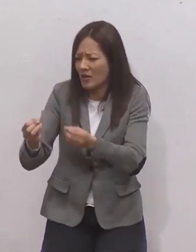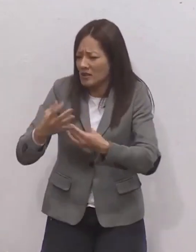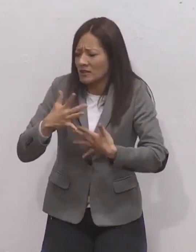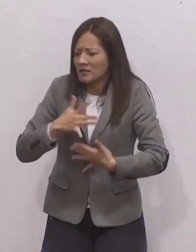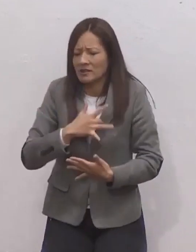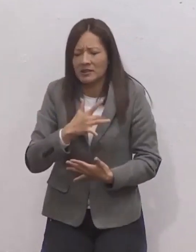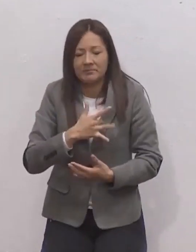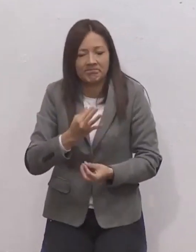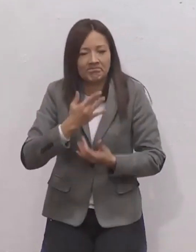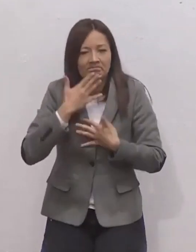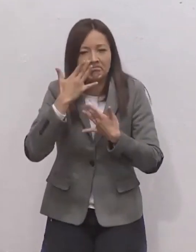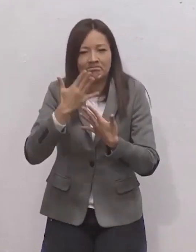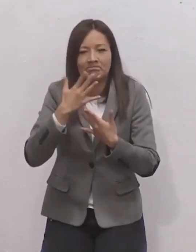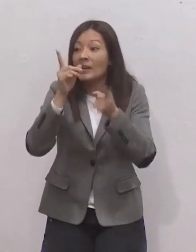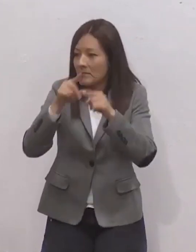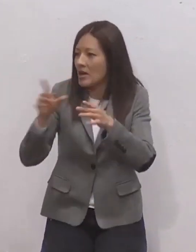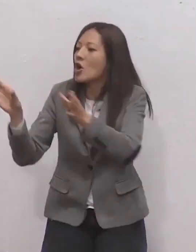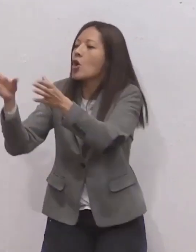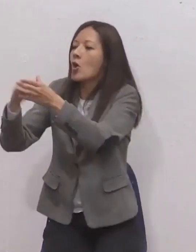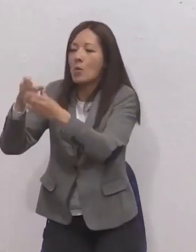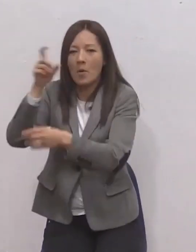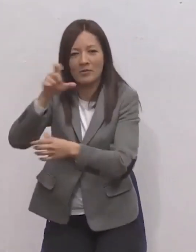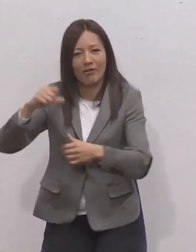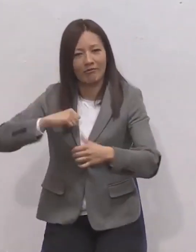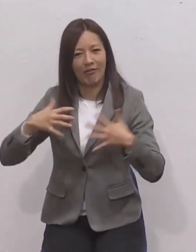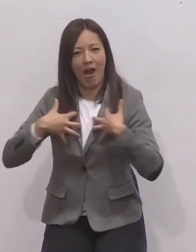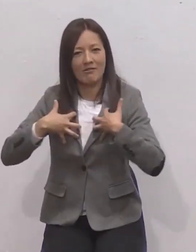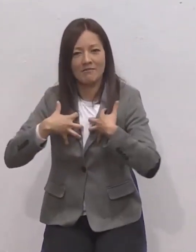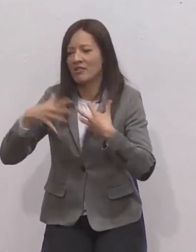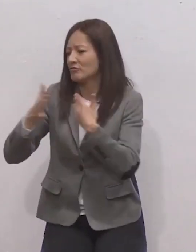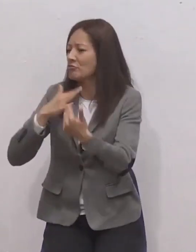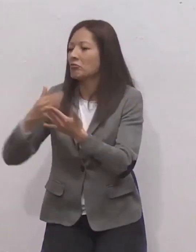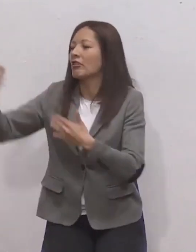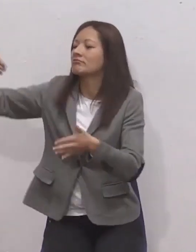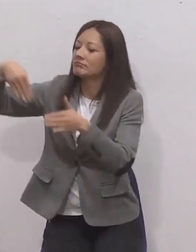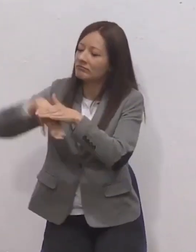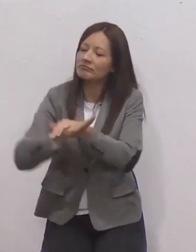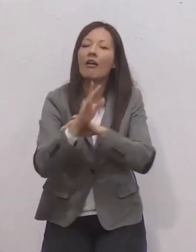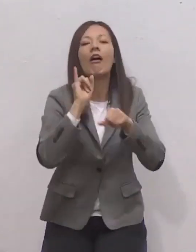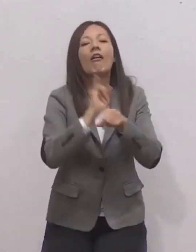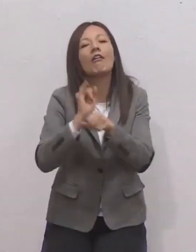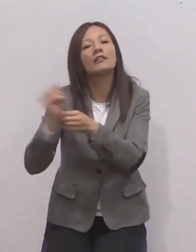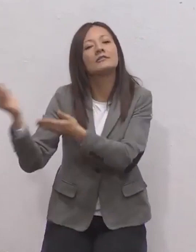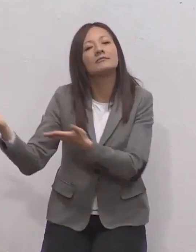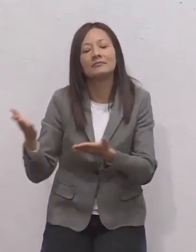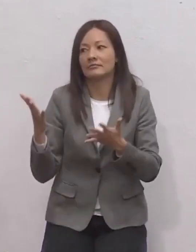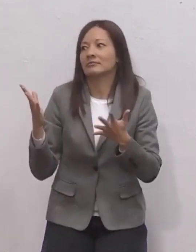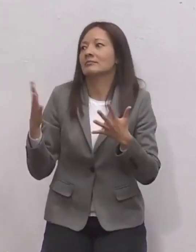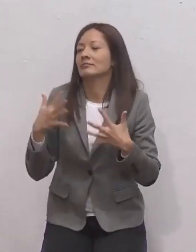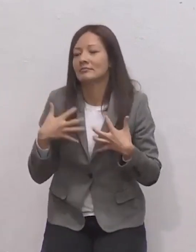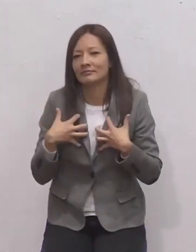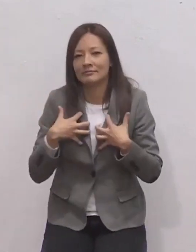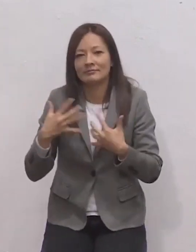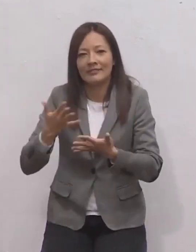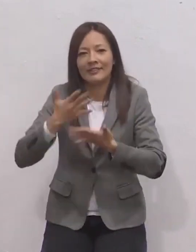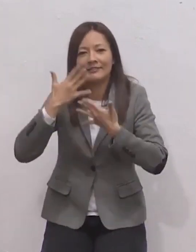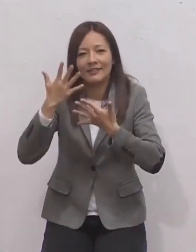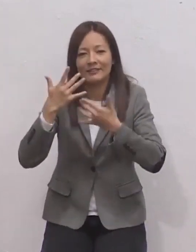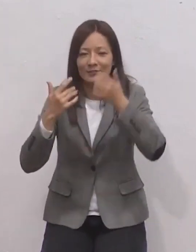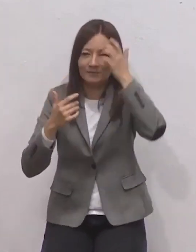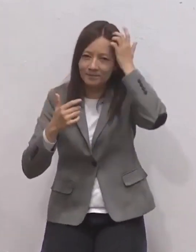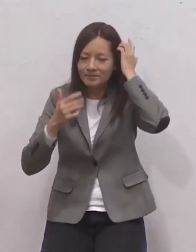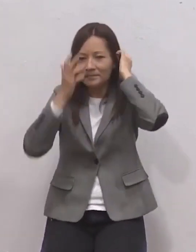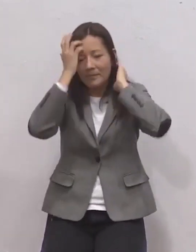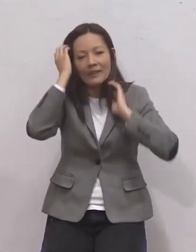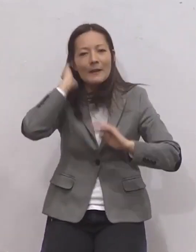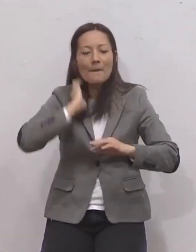son los que traen a los perros, como son los que vienen enguayabados después de haber pasado una noche de rumba y sin embargo por